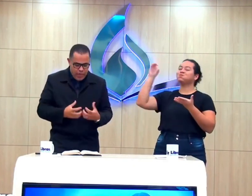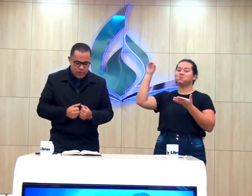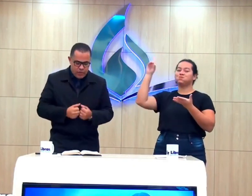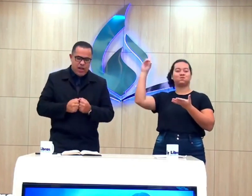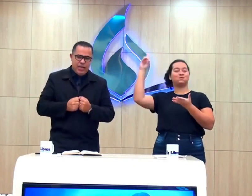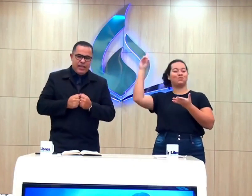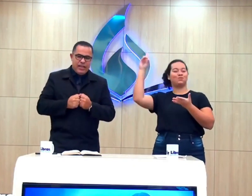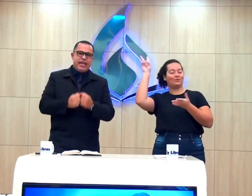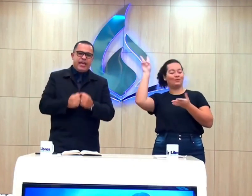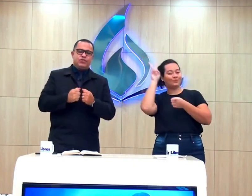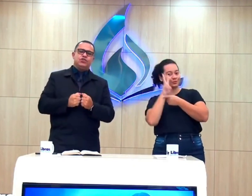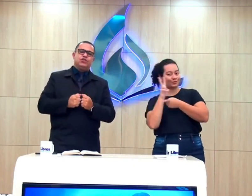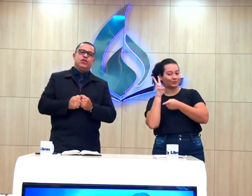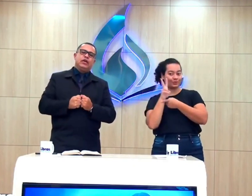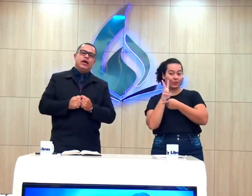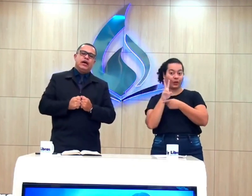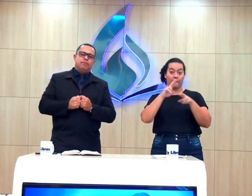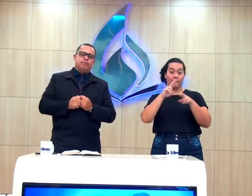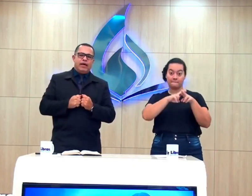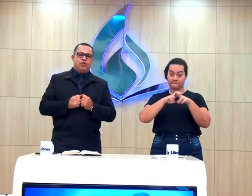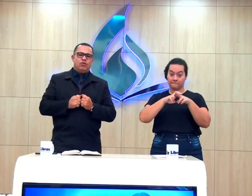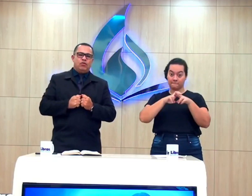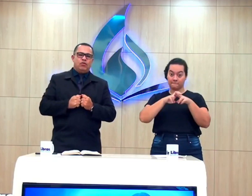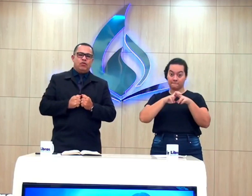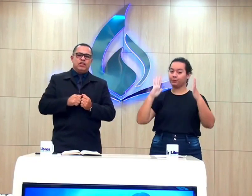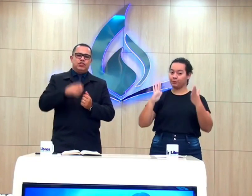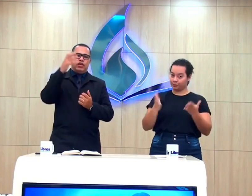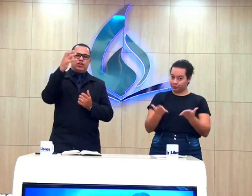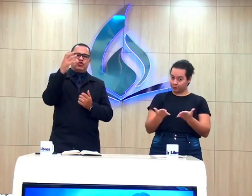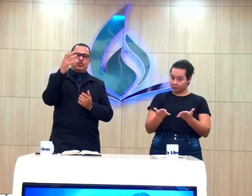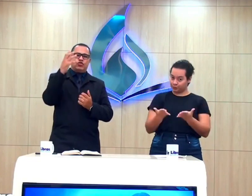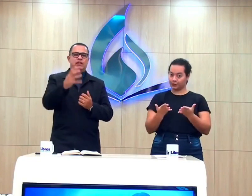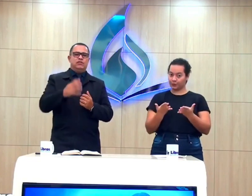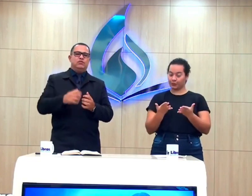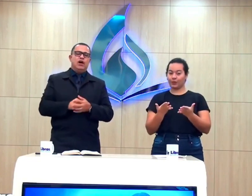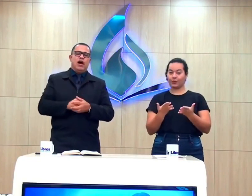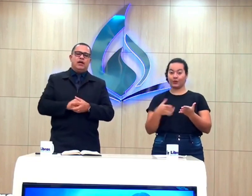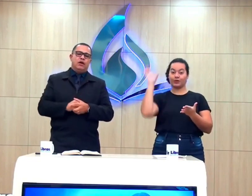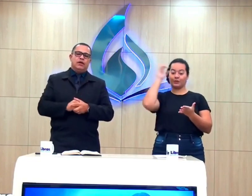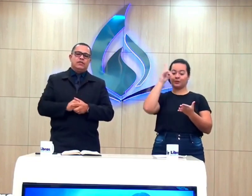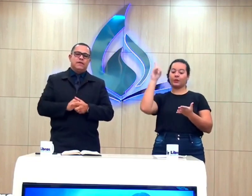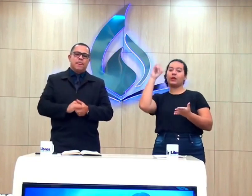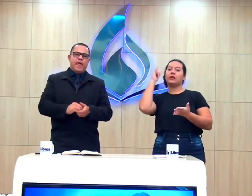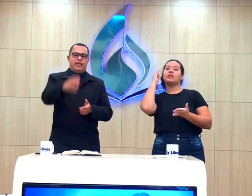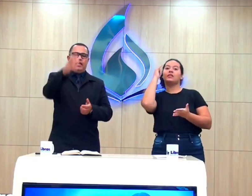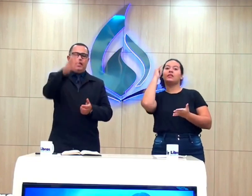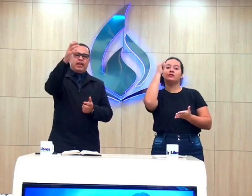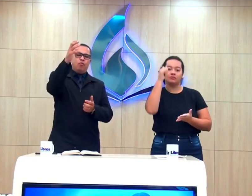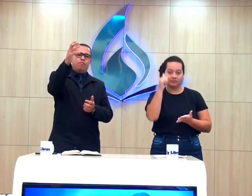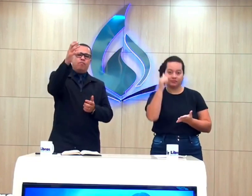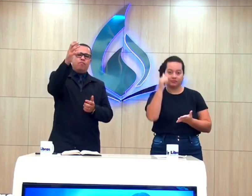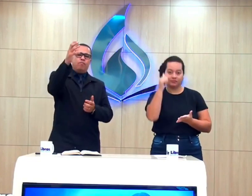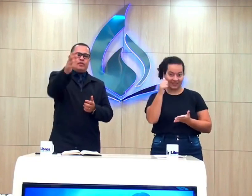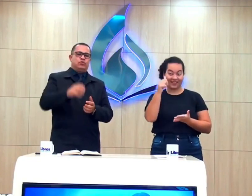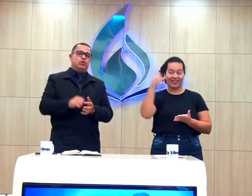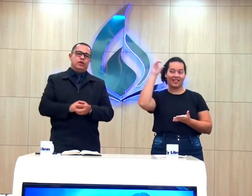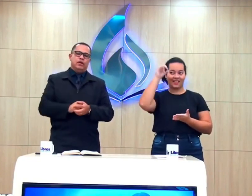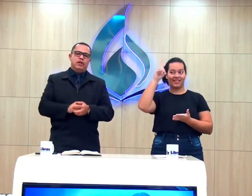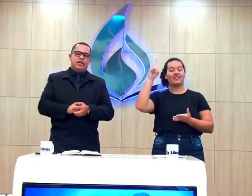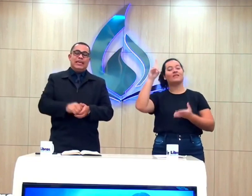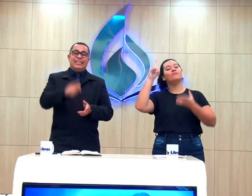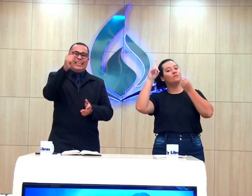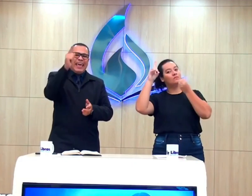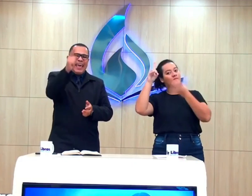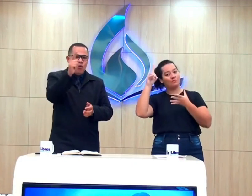nos deixa neste dia para nós, direcionando a nós, é que Ele é o bom